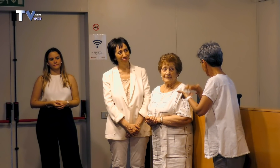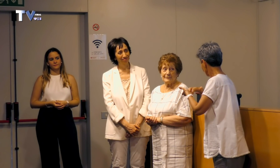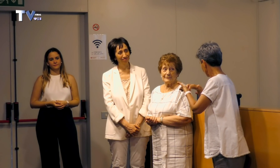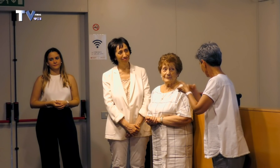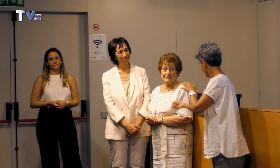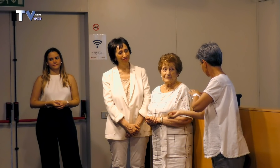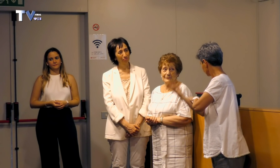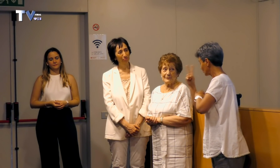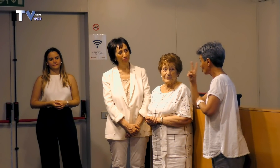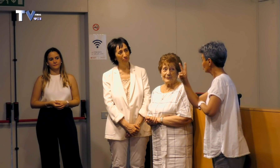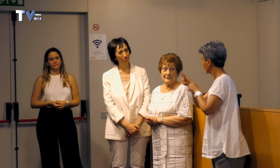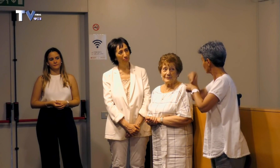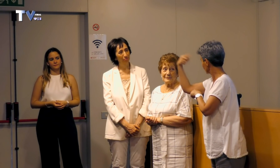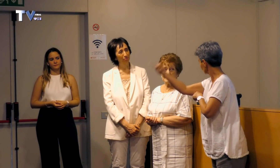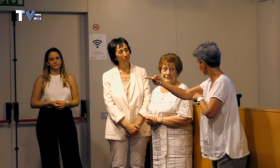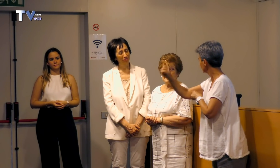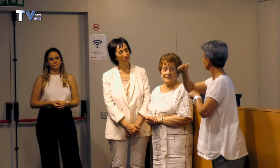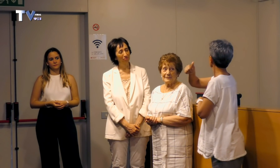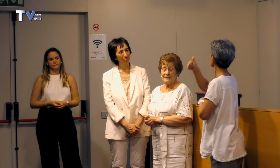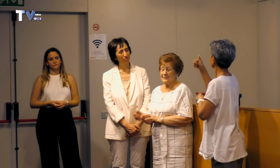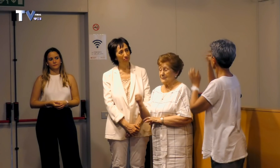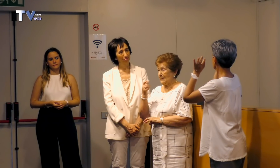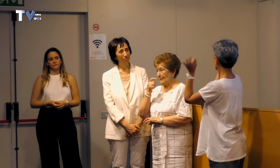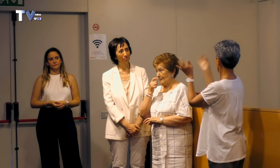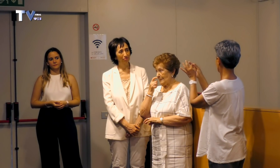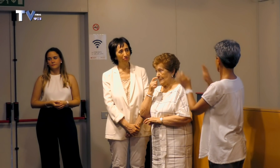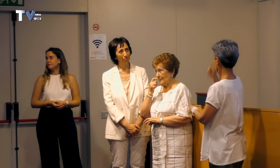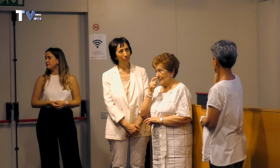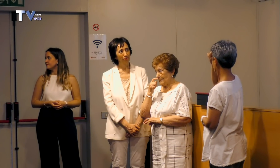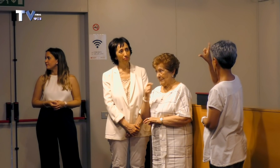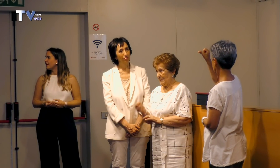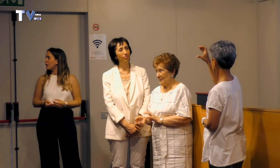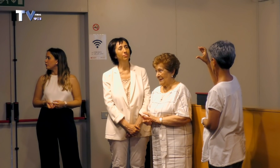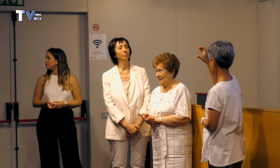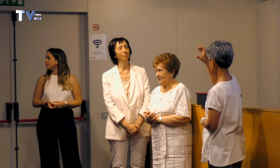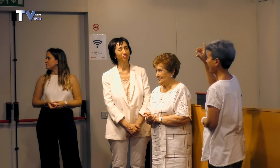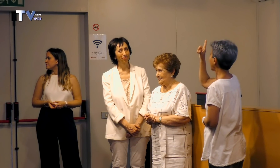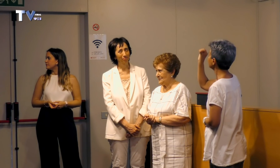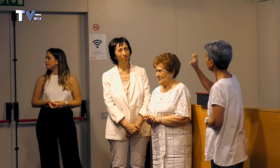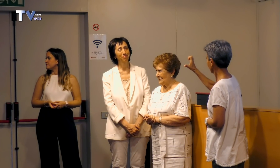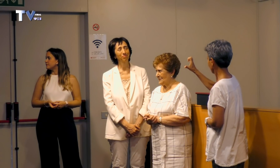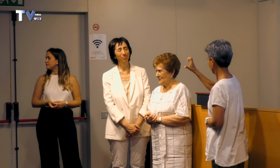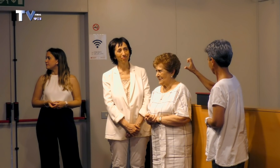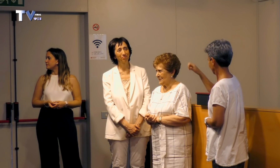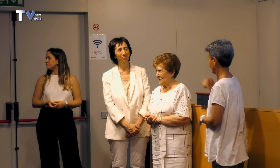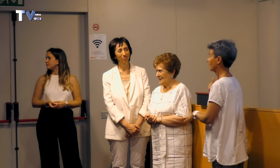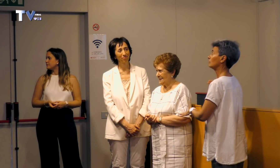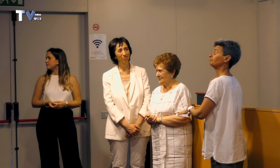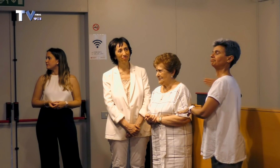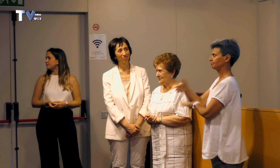col·laborar. I dos anys després es va crear el primer congrés de la llengua de signes